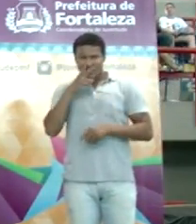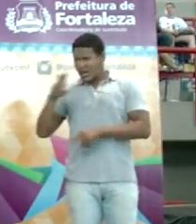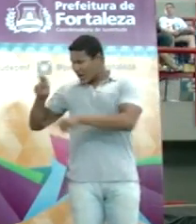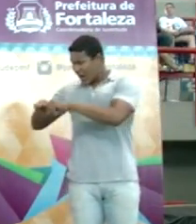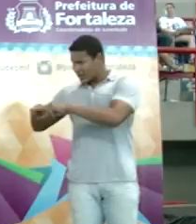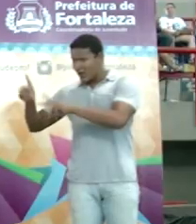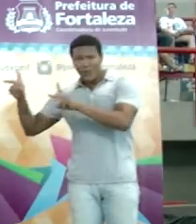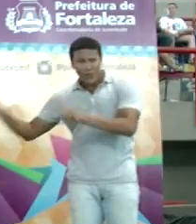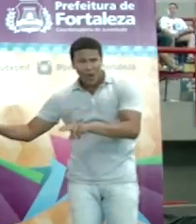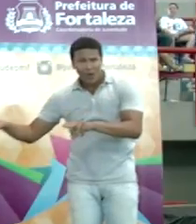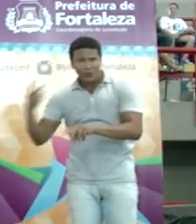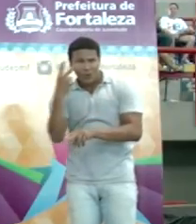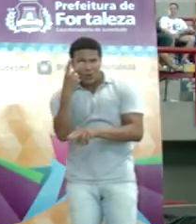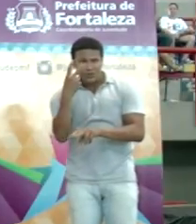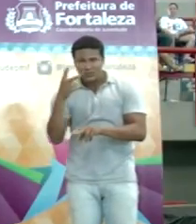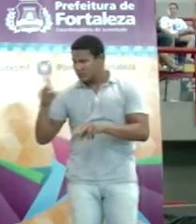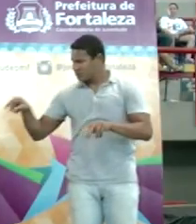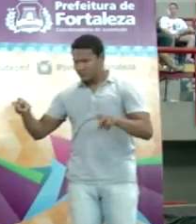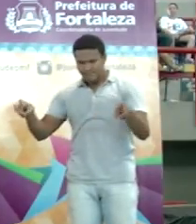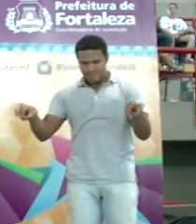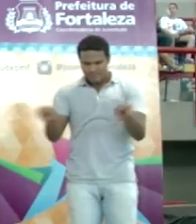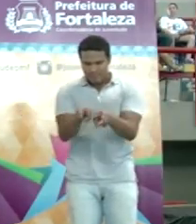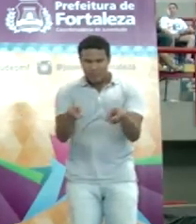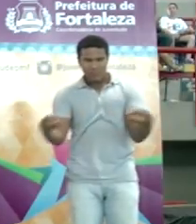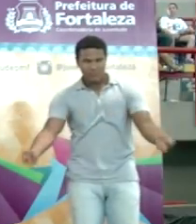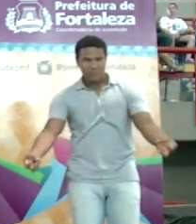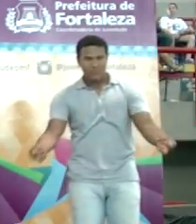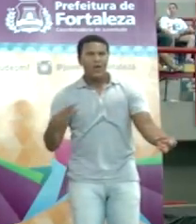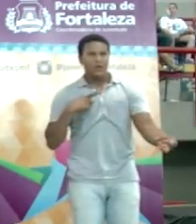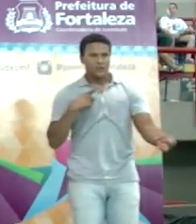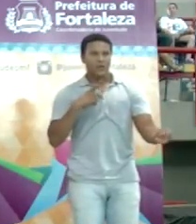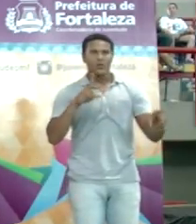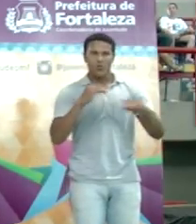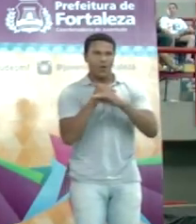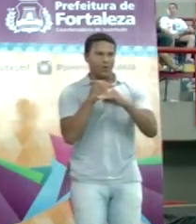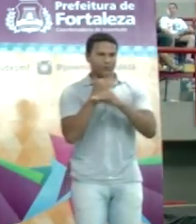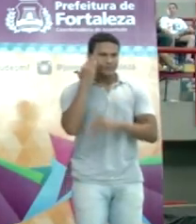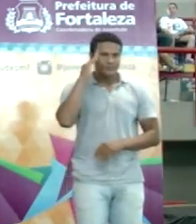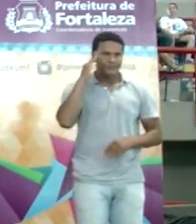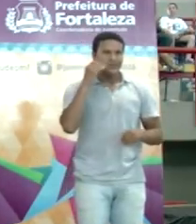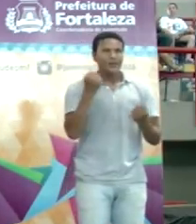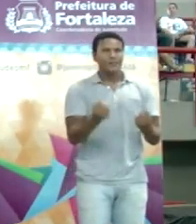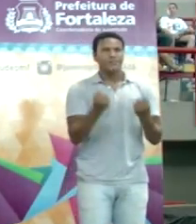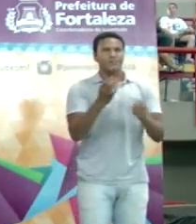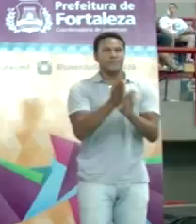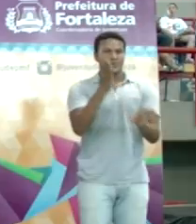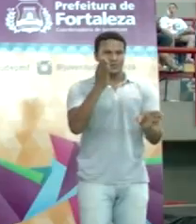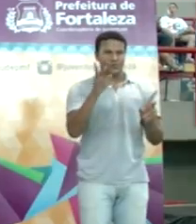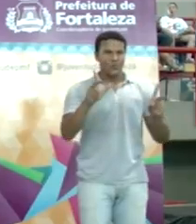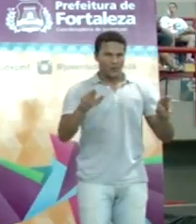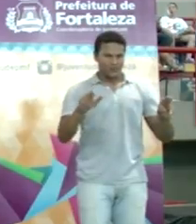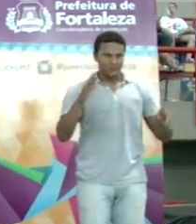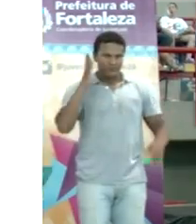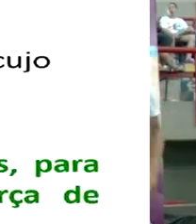agem corpos diferentes. Foi claro? Vamos junto, vamos junto.